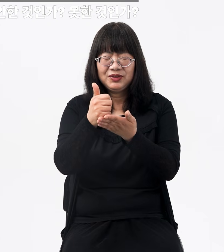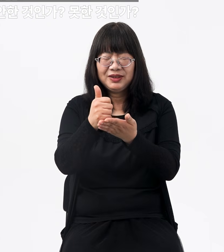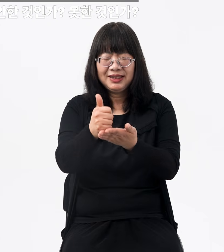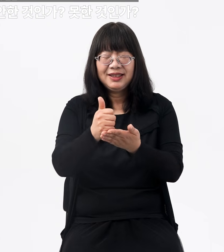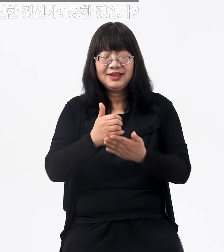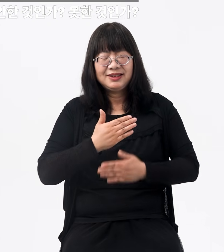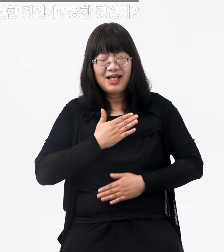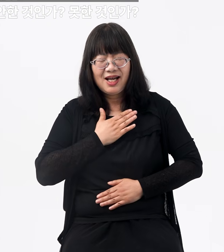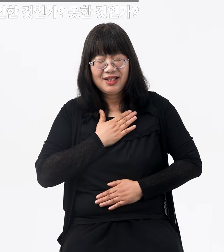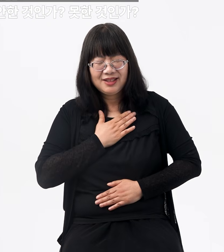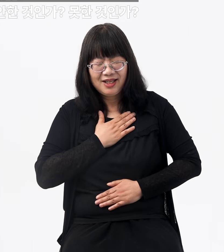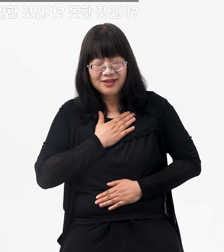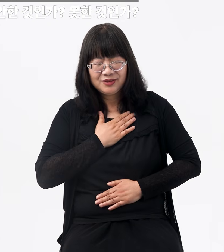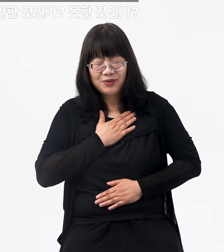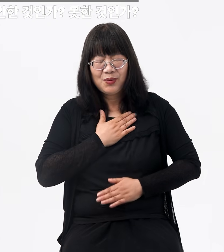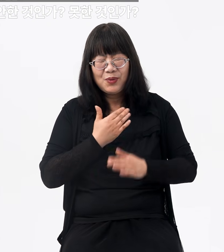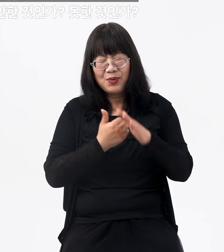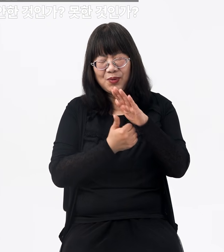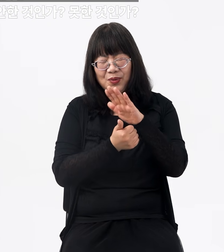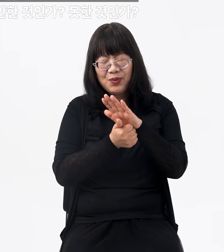주님은 나의